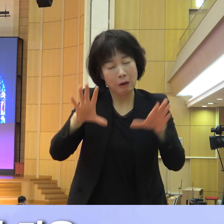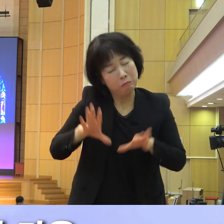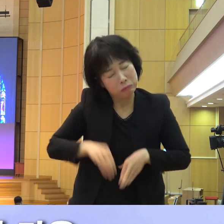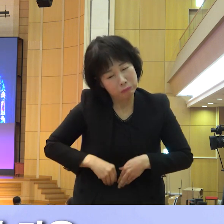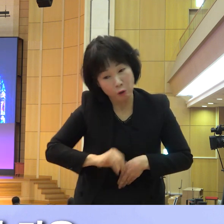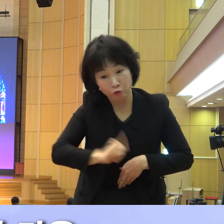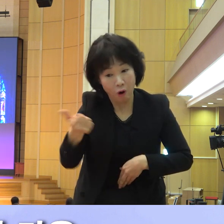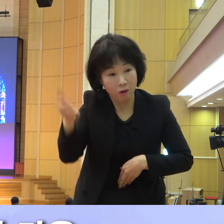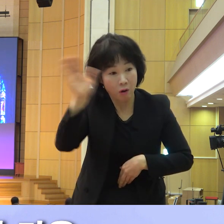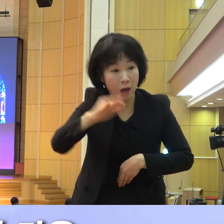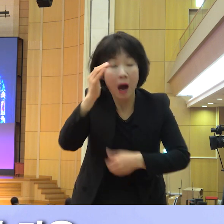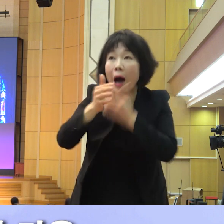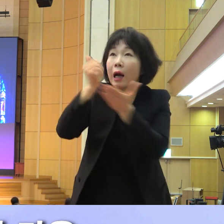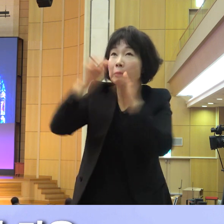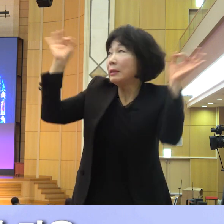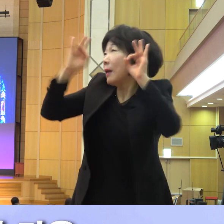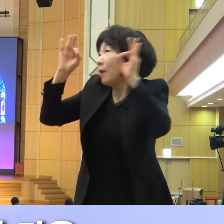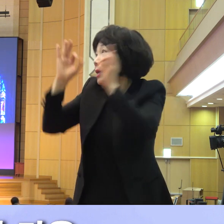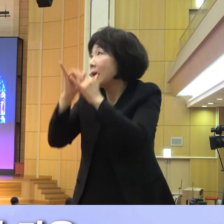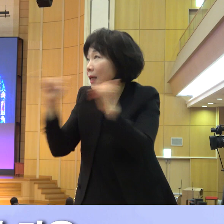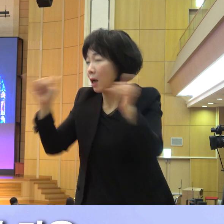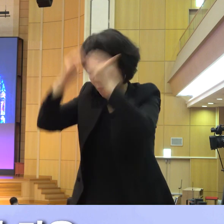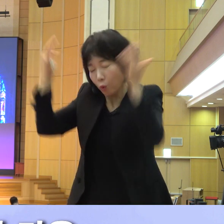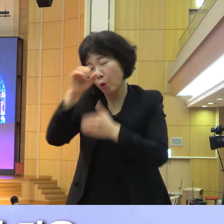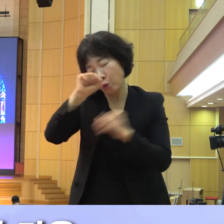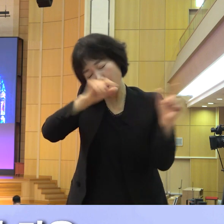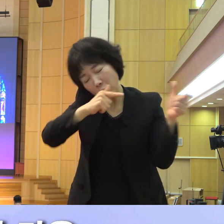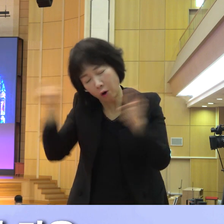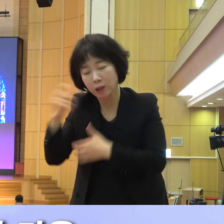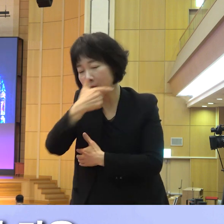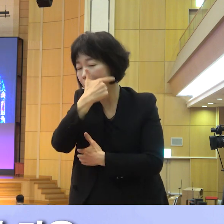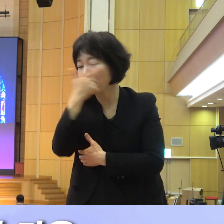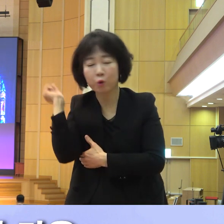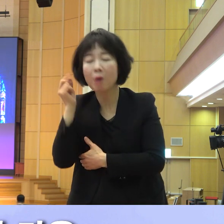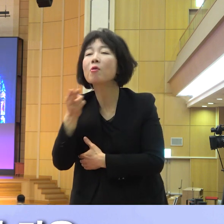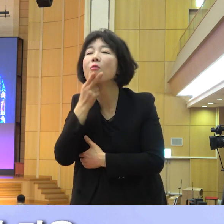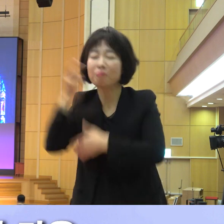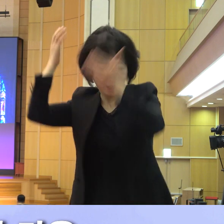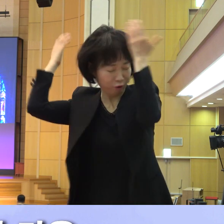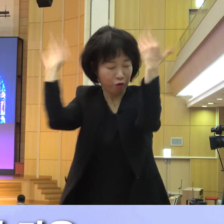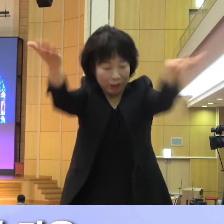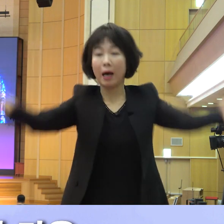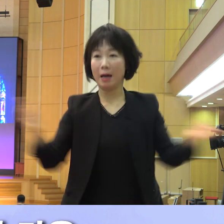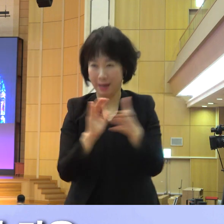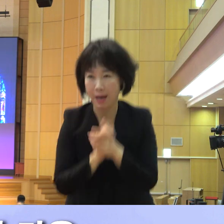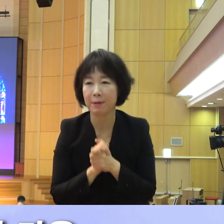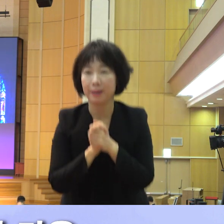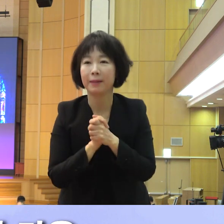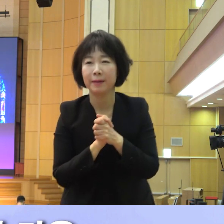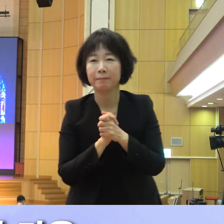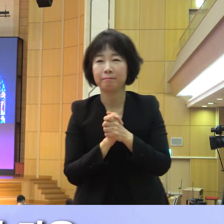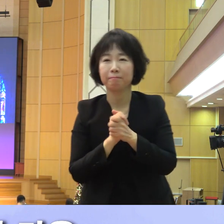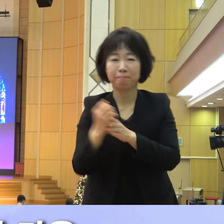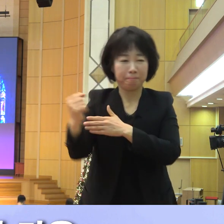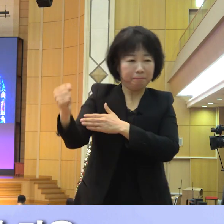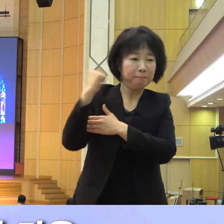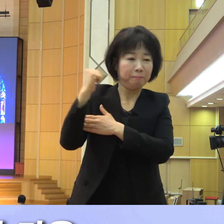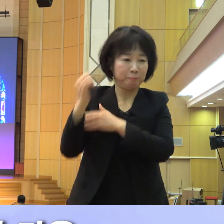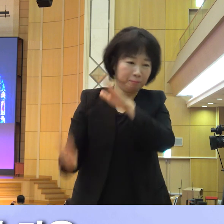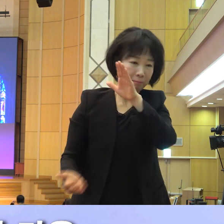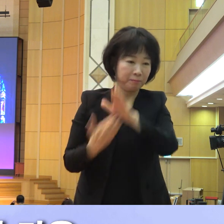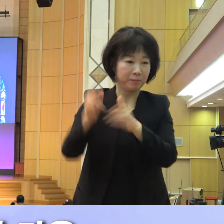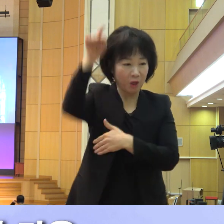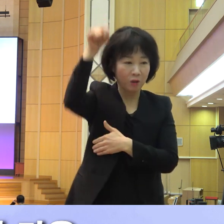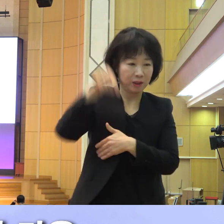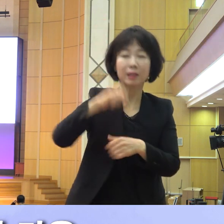줄일지라도 여호와를 찾는 자는 모든 좋은 것에 부족함이 없으리로다. 아멘.